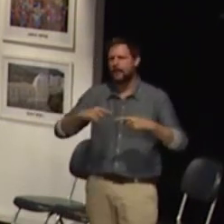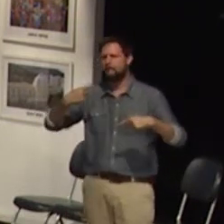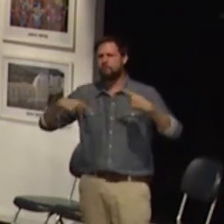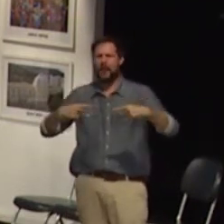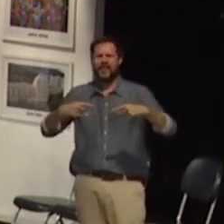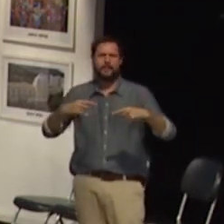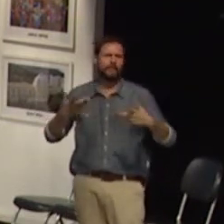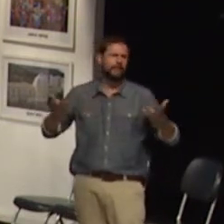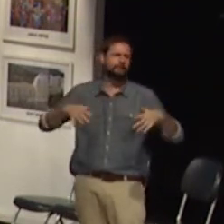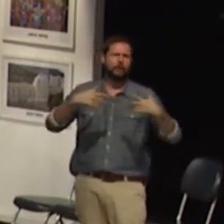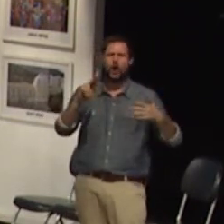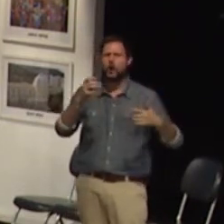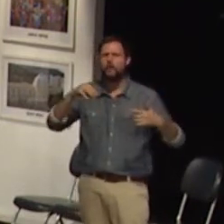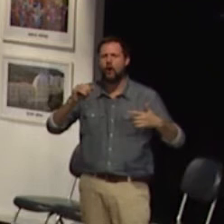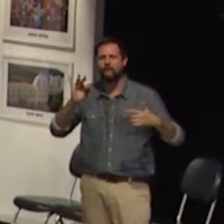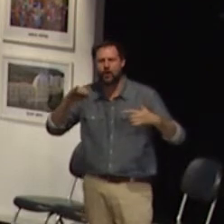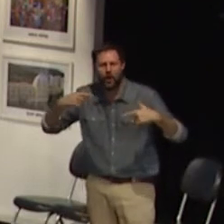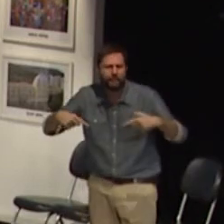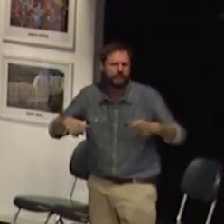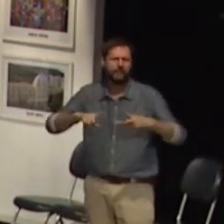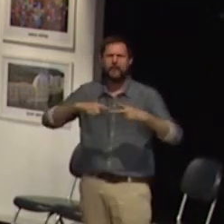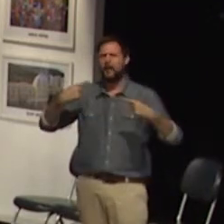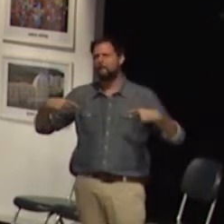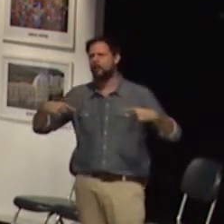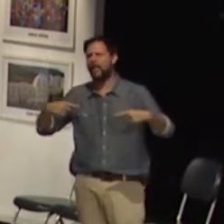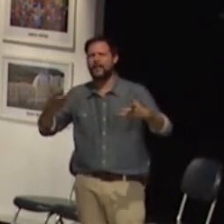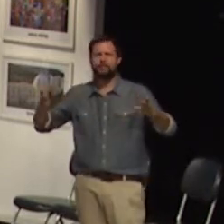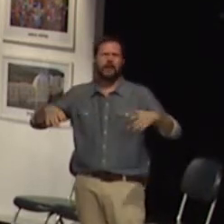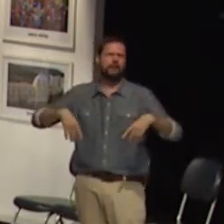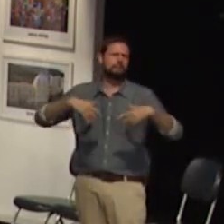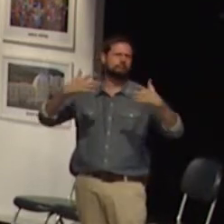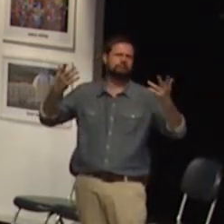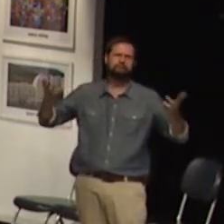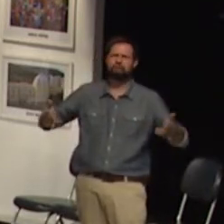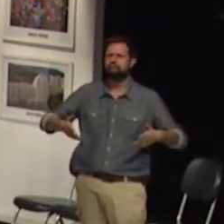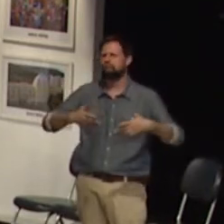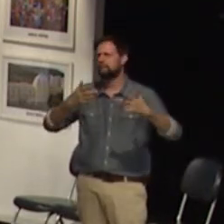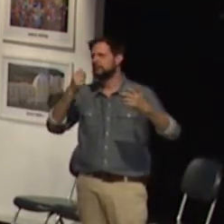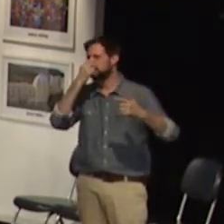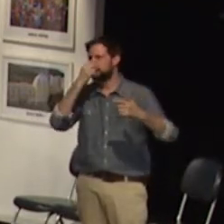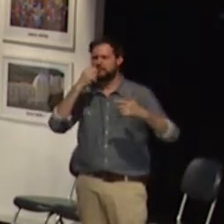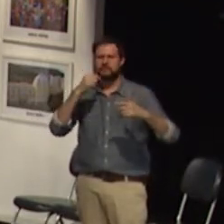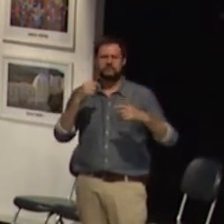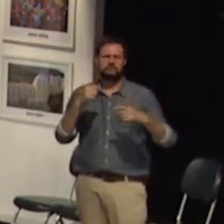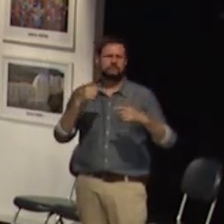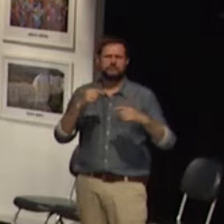polêmica que teve no G1, né, sobre, por exemplo, a homofobia. Então, são outros temas que têm